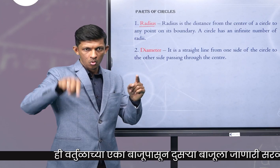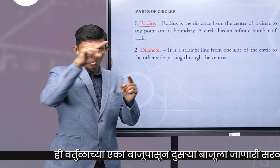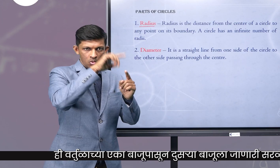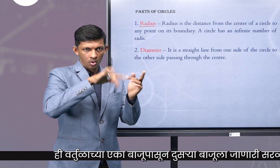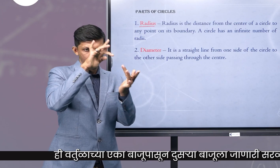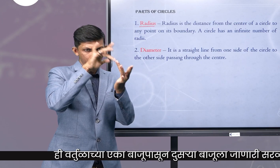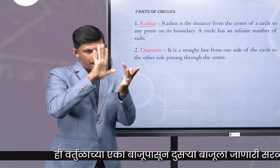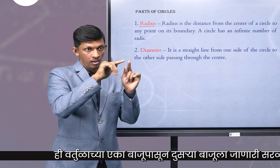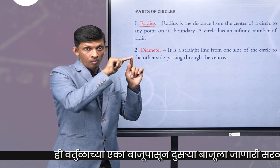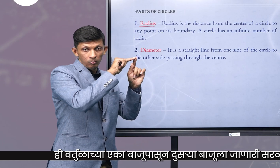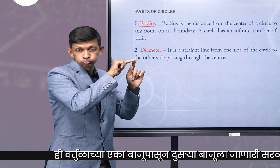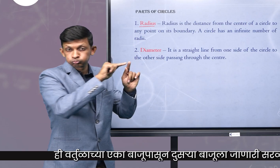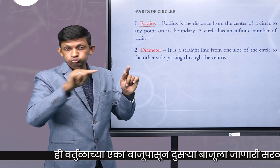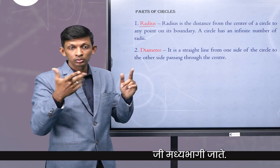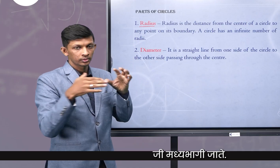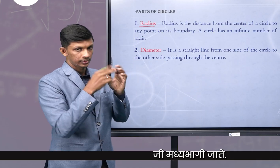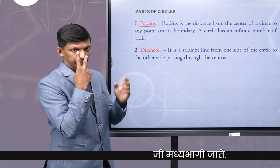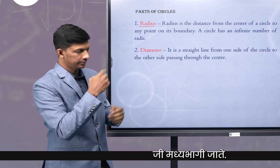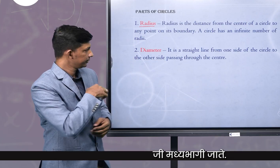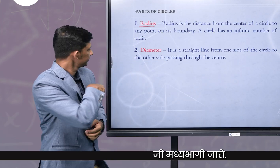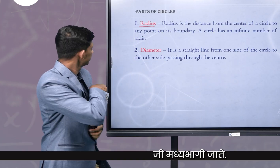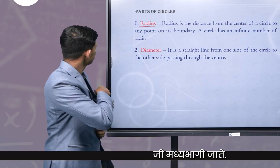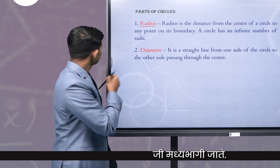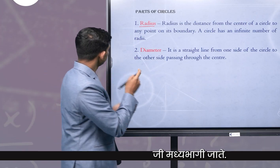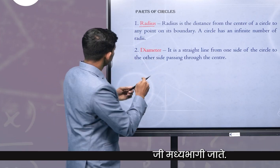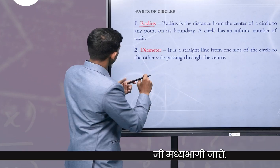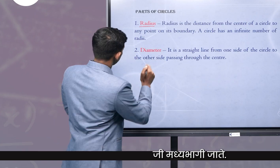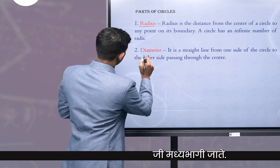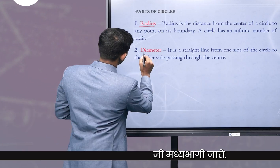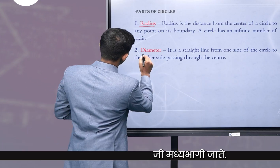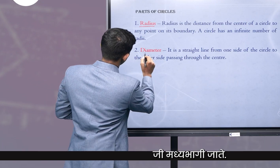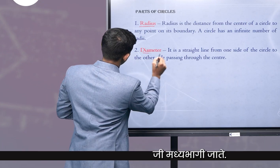बाजूला जाणारी सरळ रेषा असते जी मध्यभागी जाते.